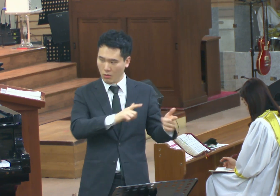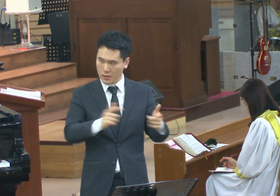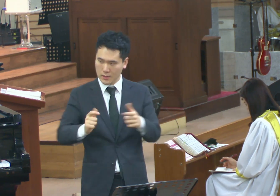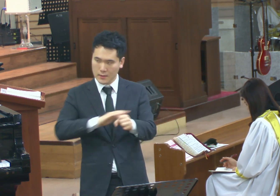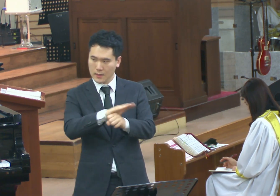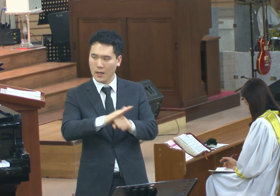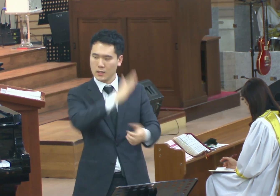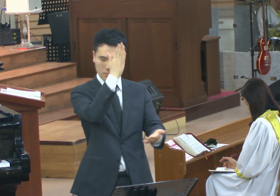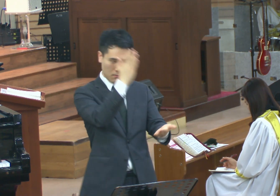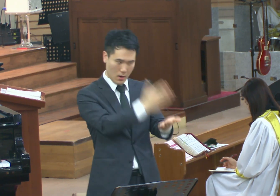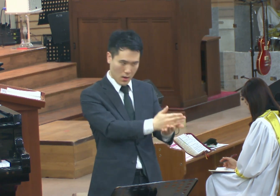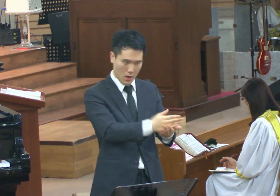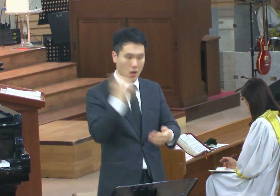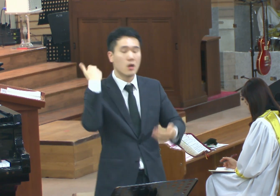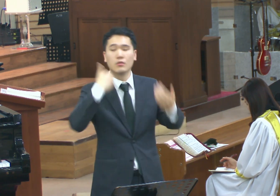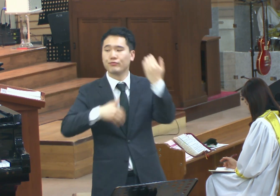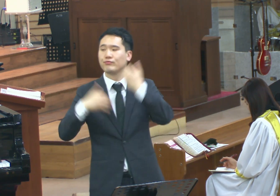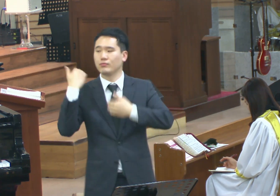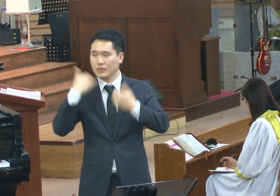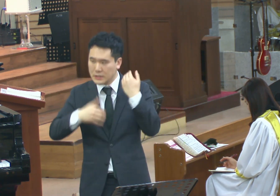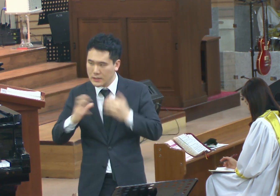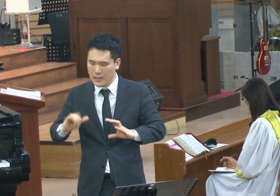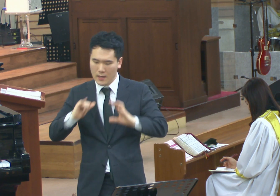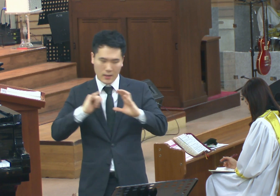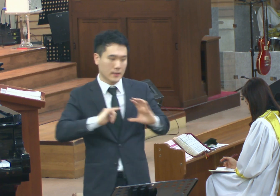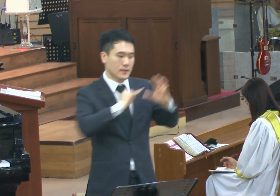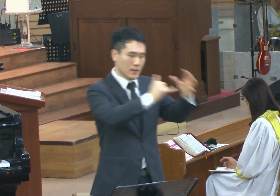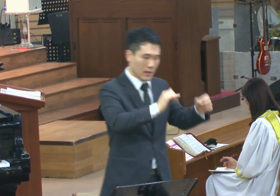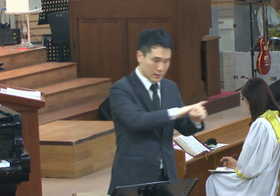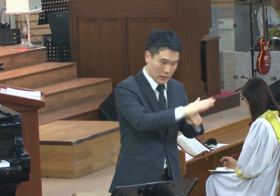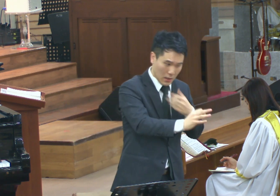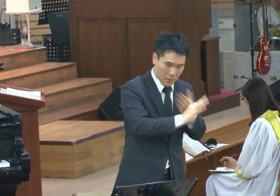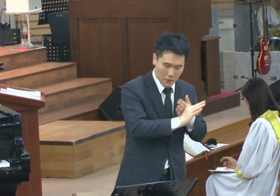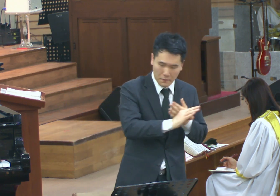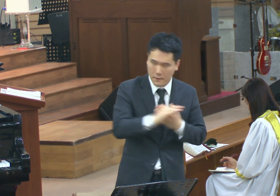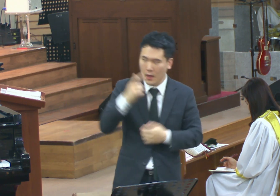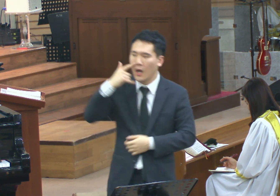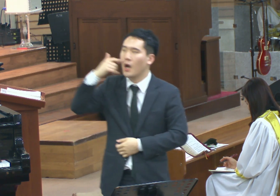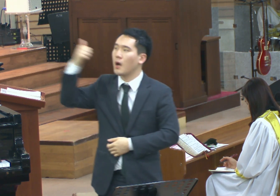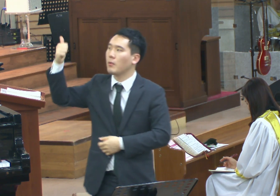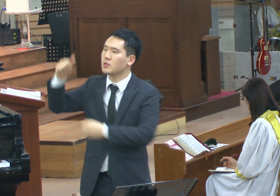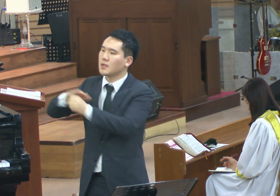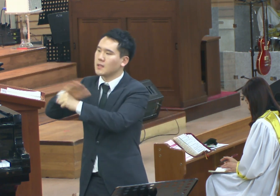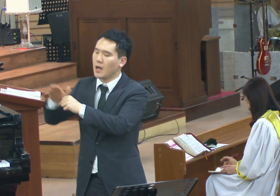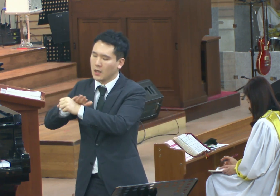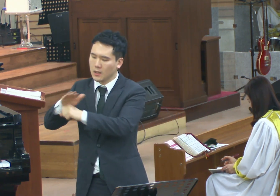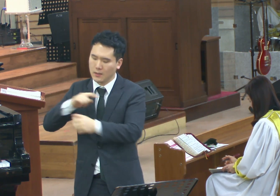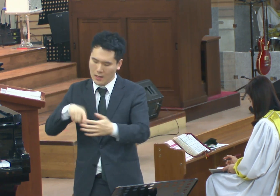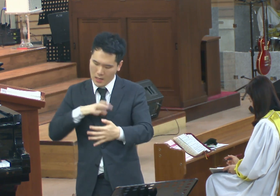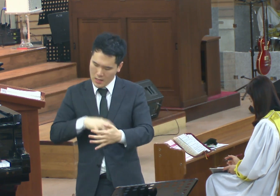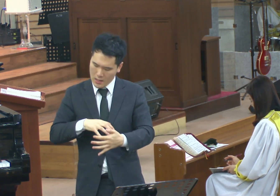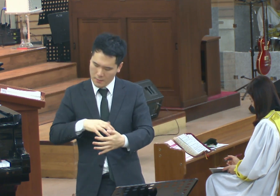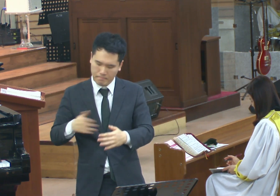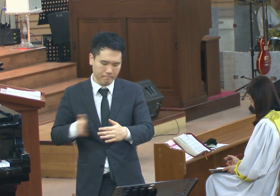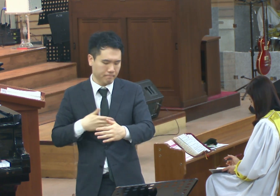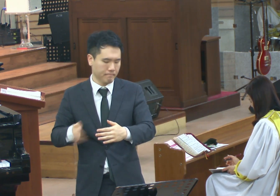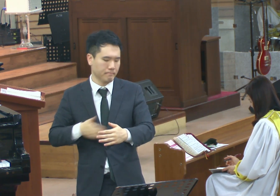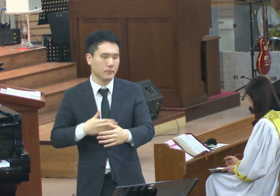사랑하지 말라. 누구든지 세상을 사랑하는 아버지의 사랑이 그 안에 있지 아니하니. 가나안에는 많은